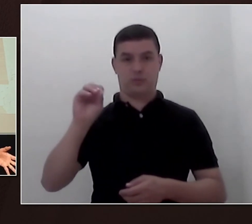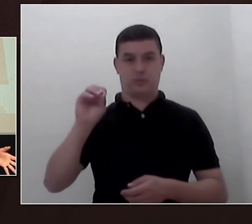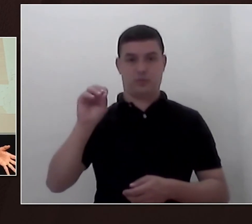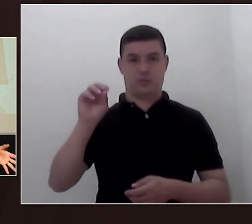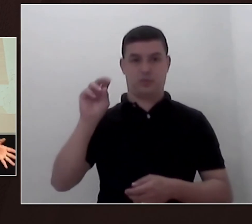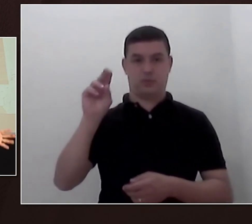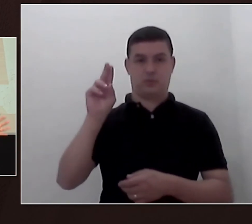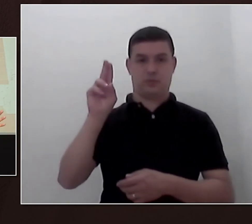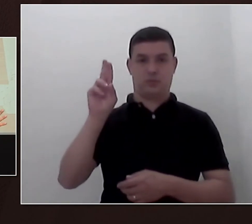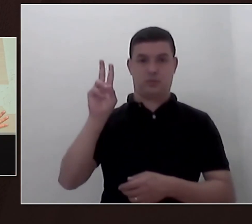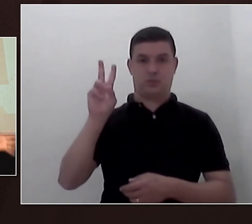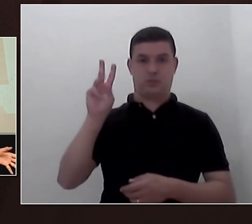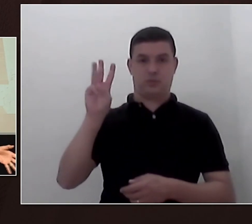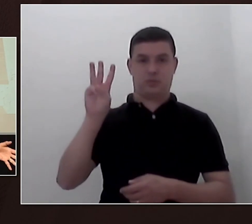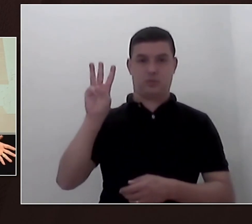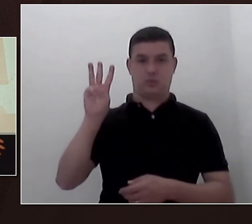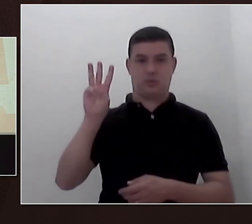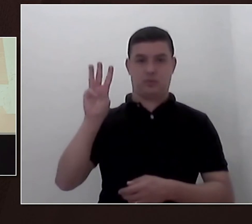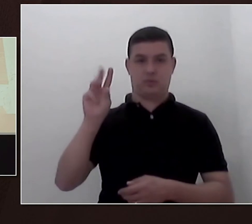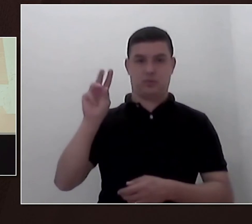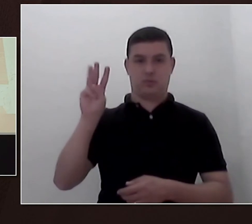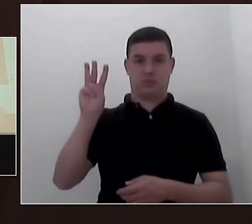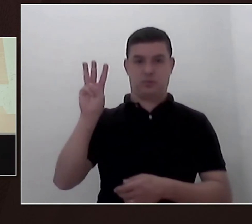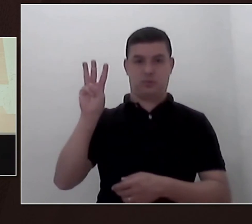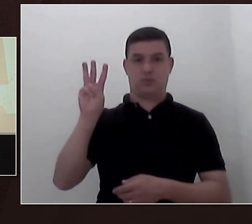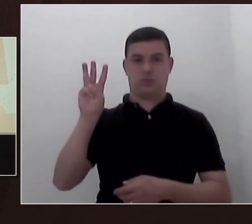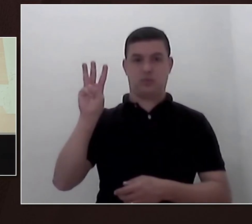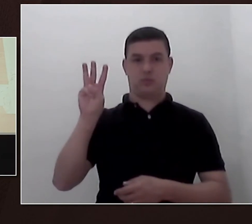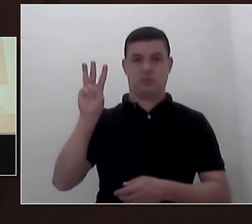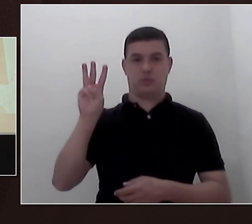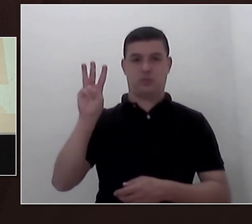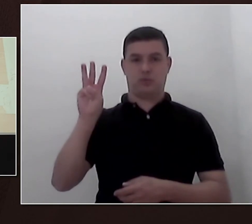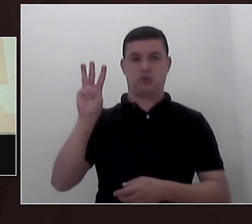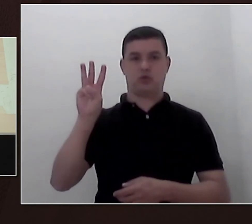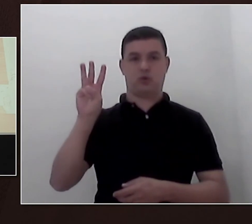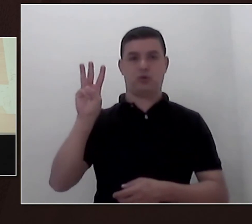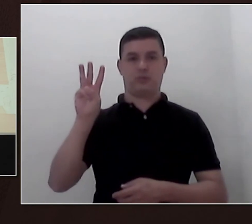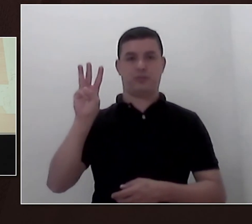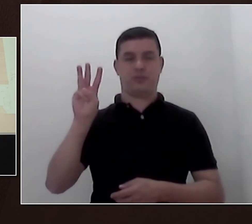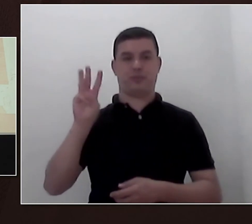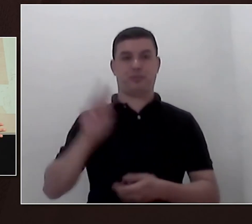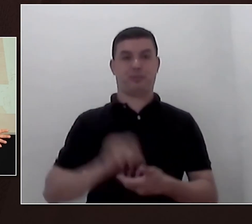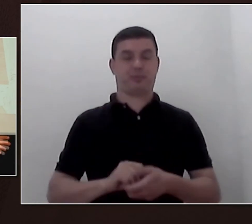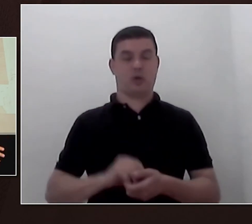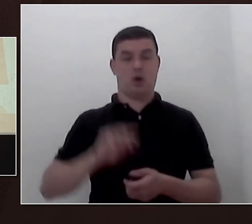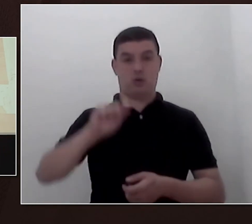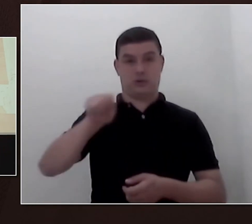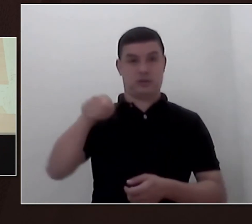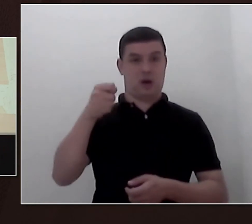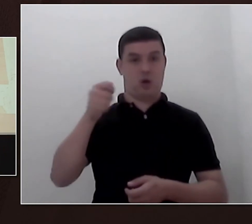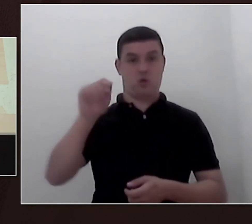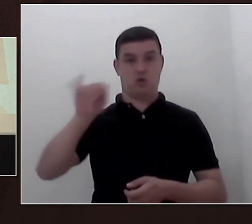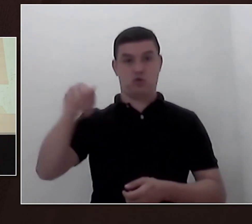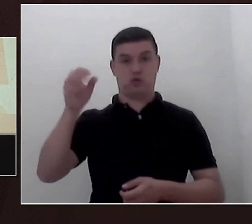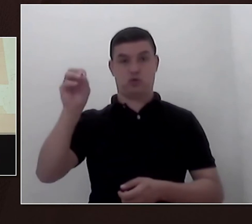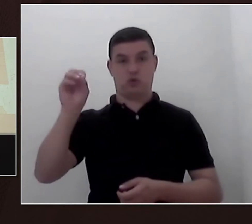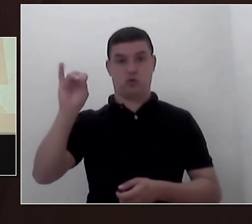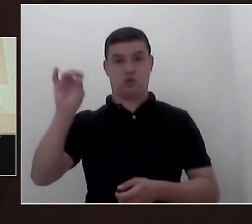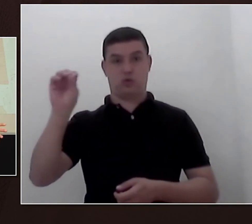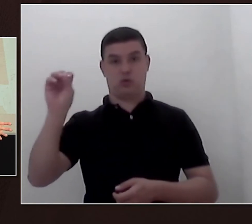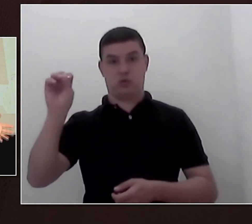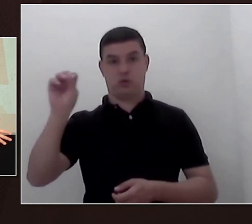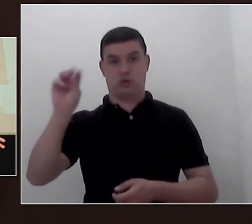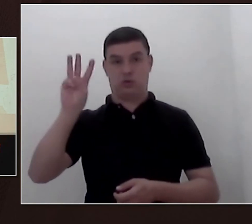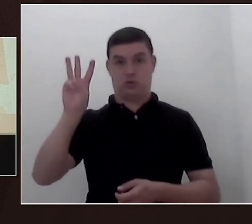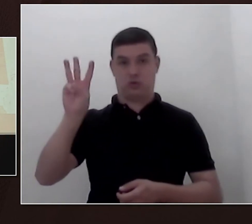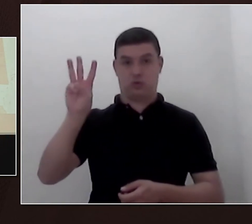mascate, um produto ruim, dizendo que é palavra de Deus. Irmãos, um dia ele vai ter que dar conta disso. Hoje